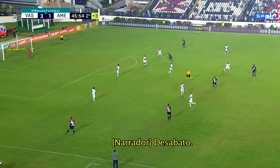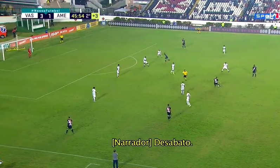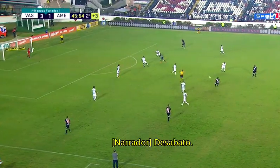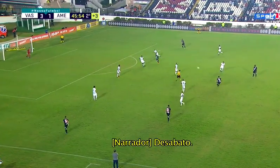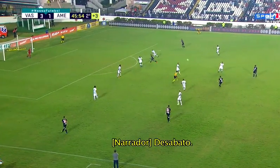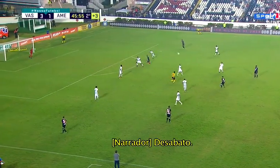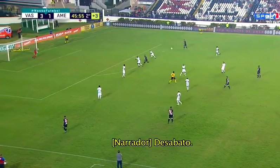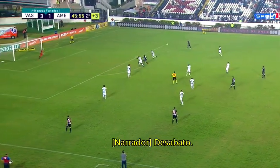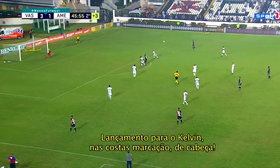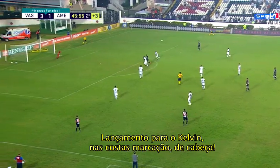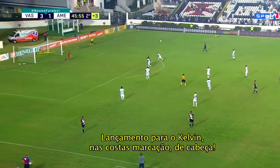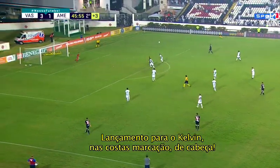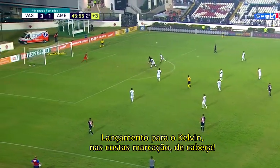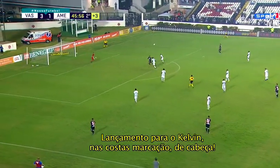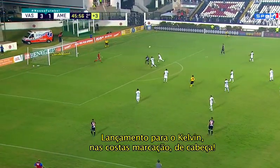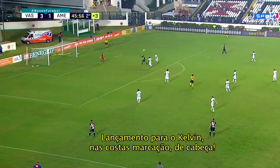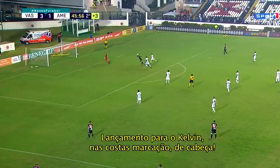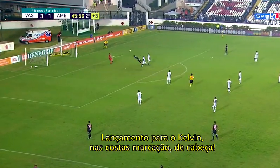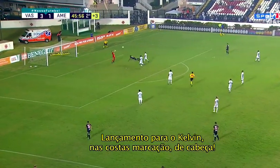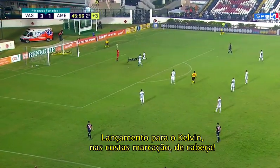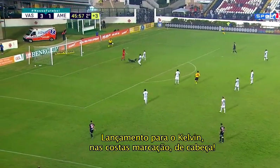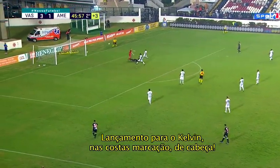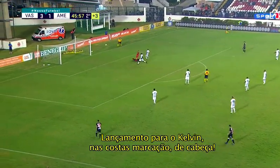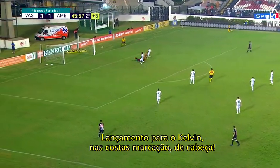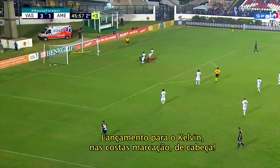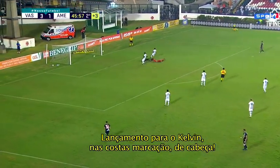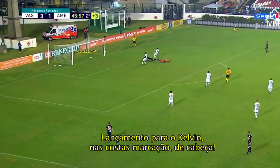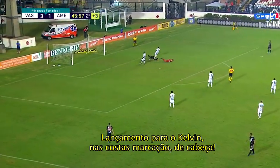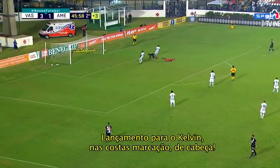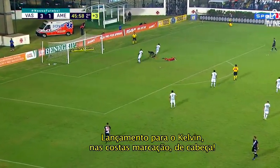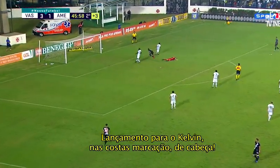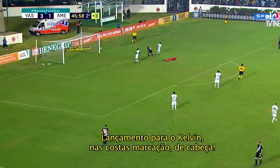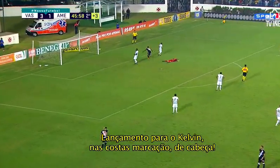De Sábado, lançamento para o Kelvin nas costas, marcação de cabeça!